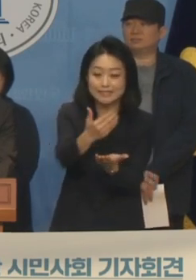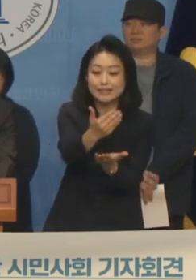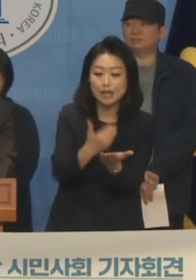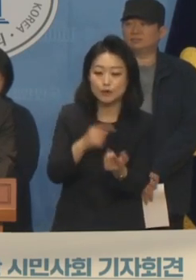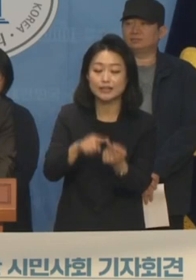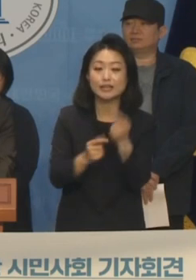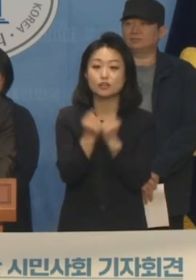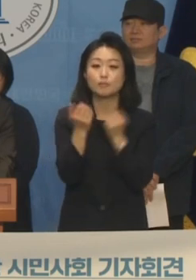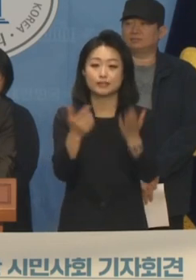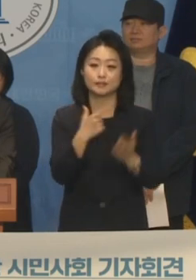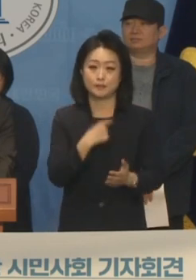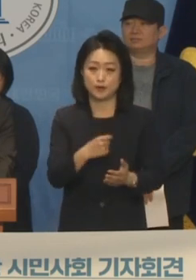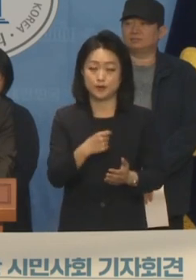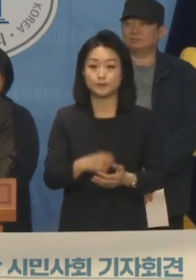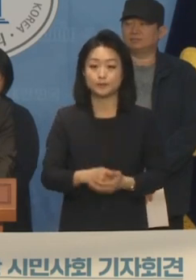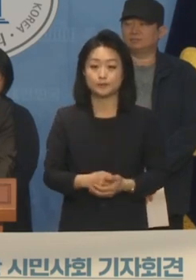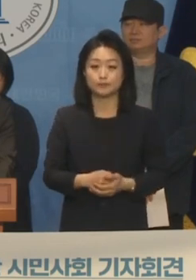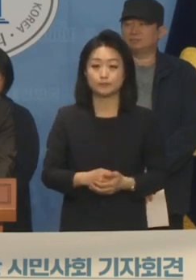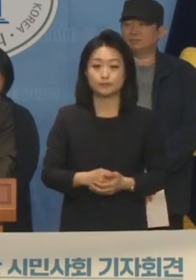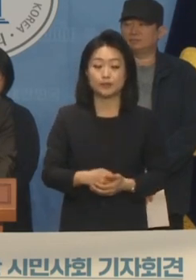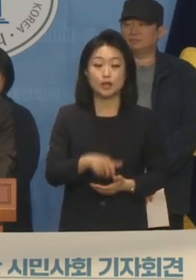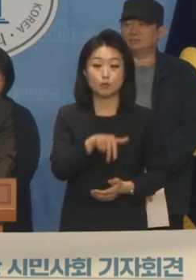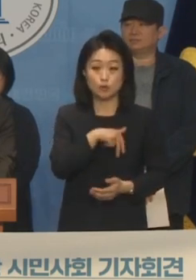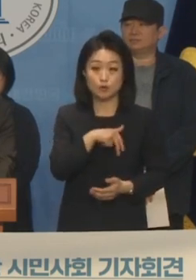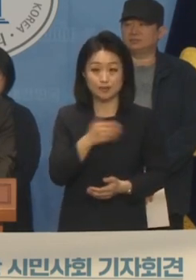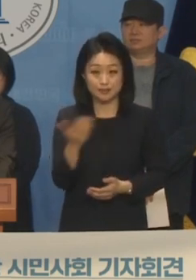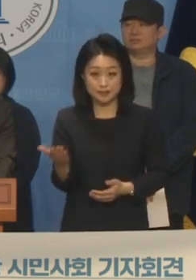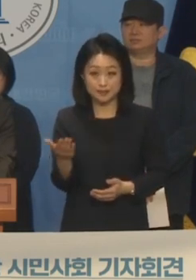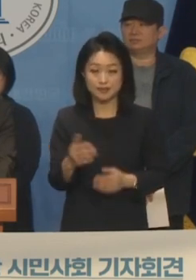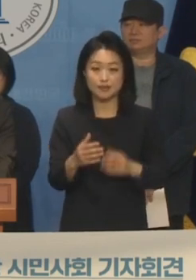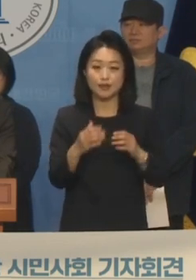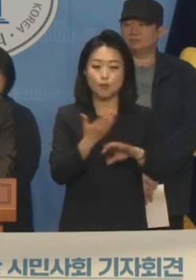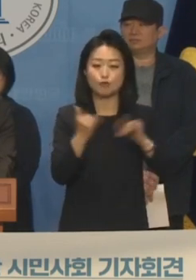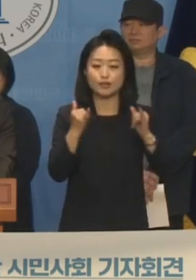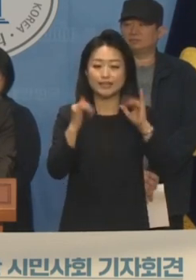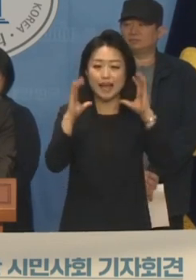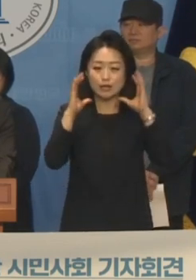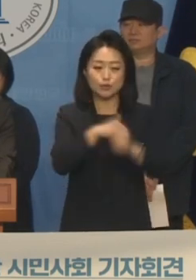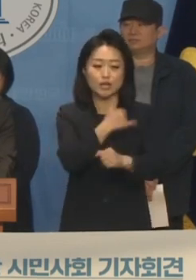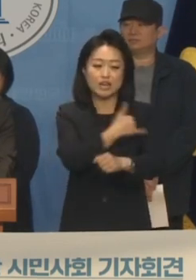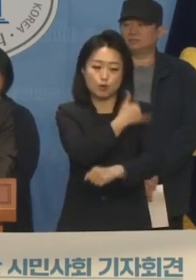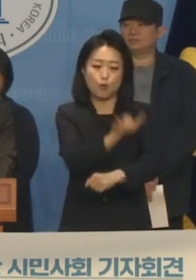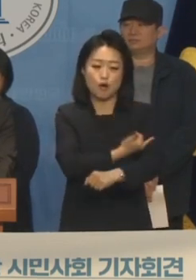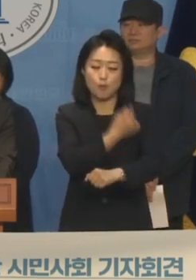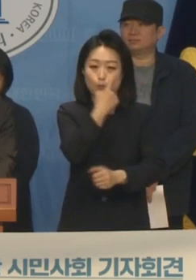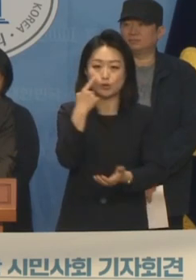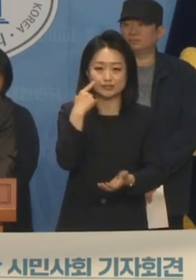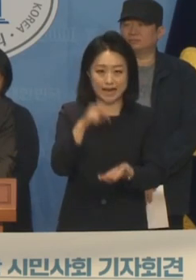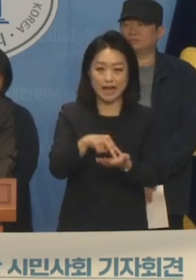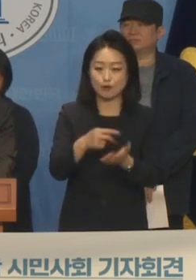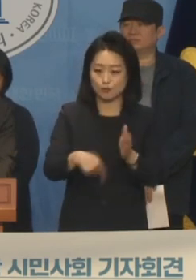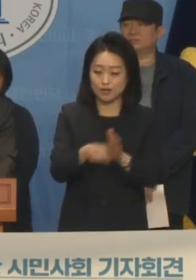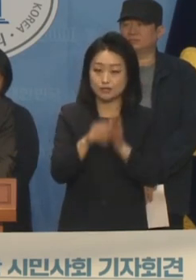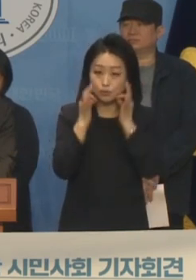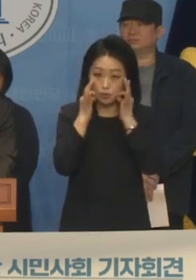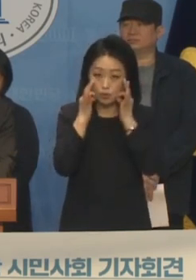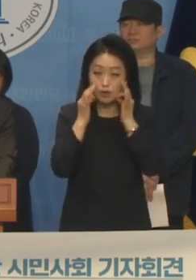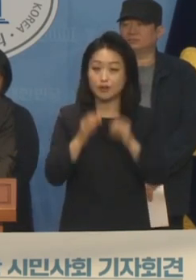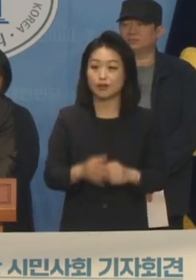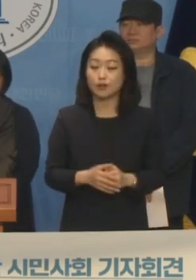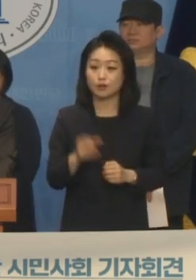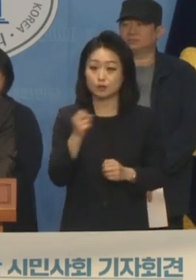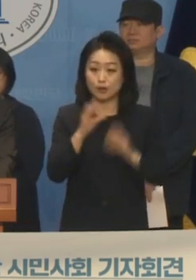법률안을 설명해 주시겠습니다. 권인숙 위원님은 외국인 아동의 인권 보장을 위해 힘써 활동하고 계시며 21대 국회에 외국인